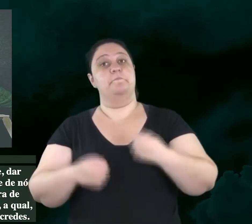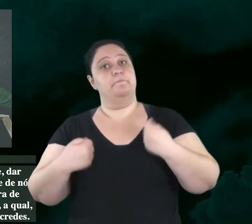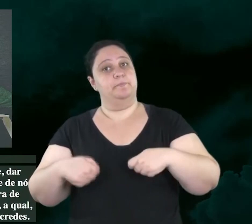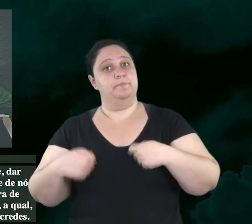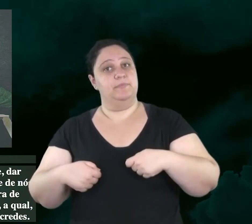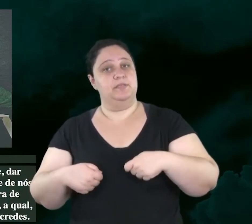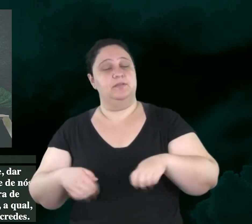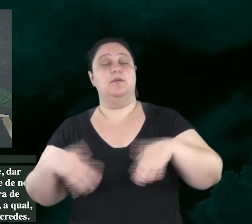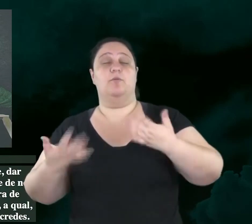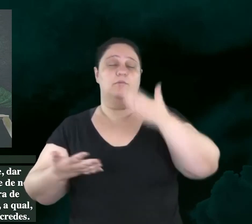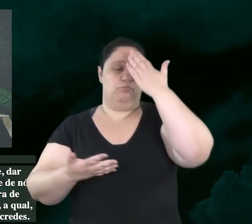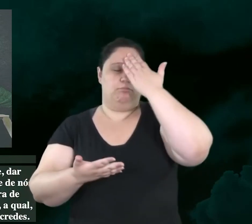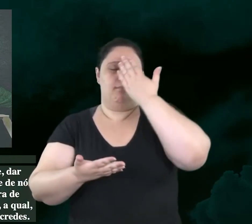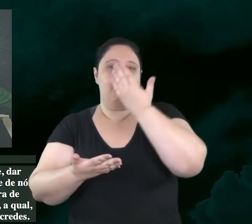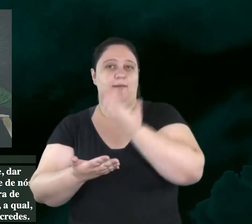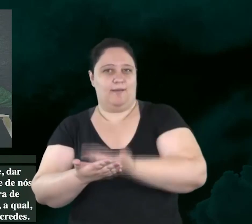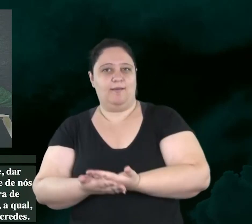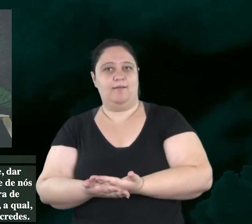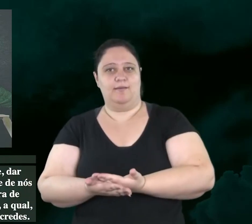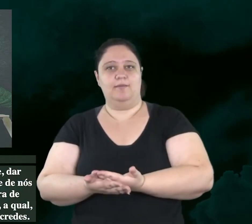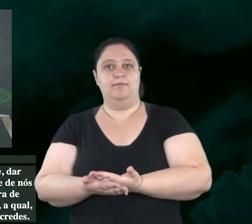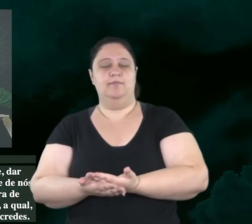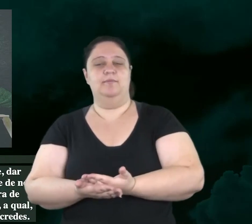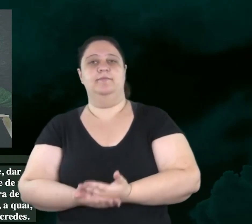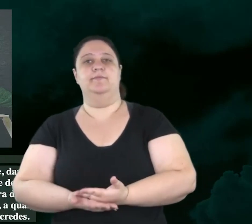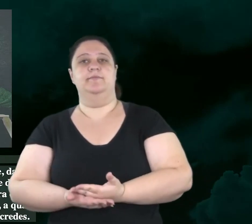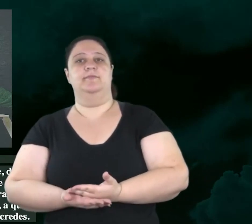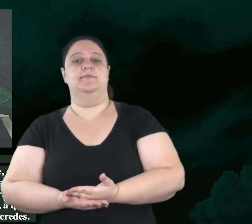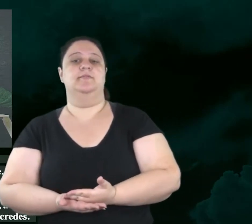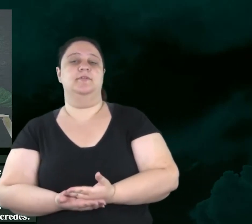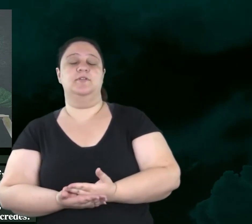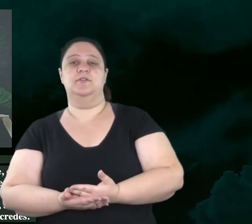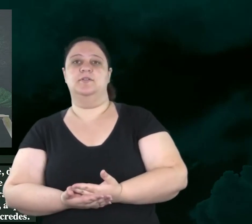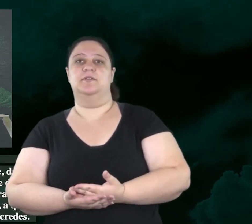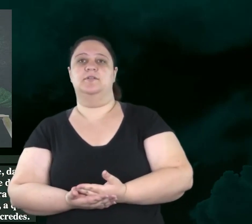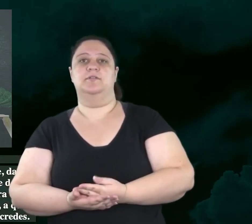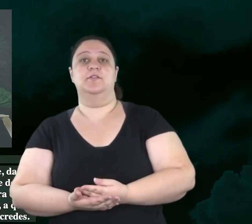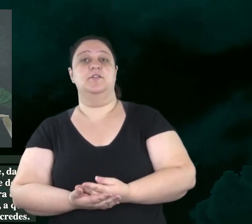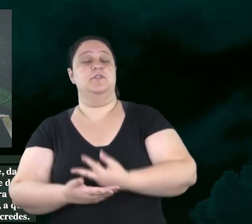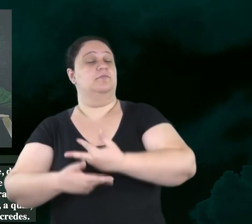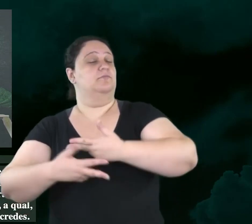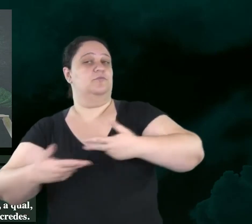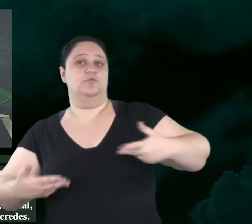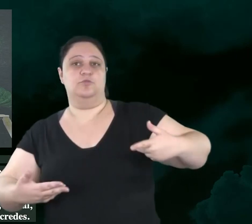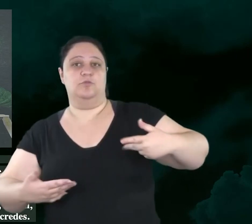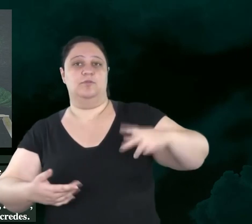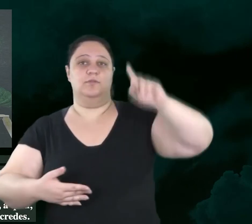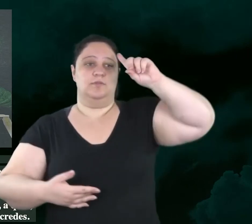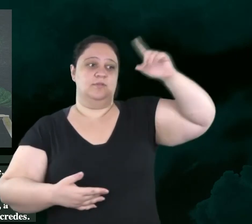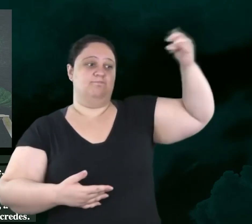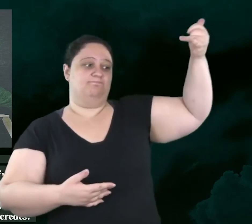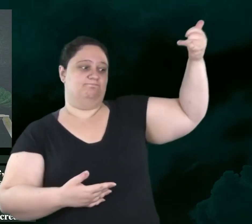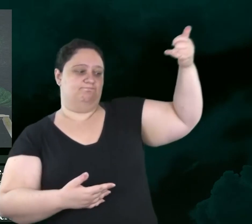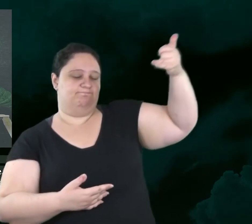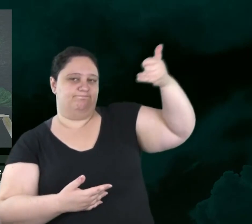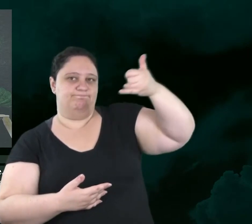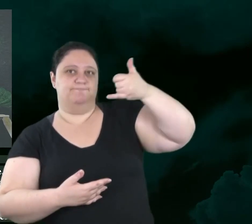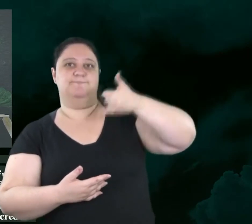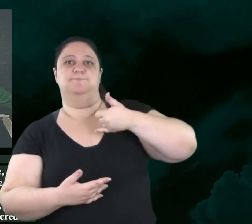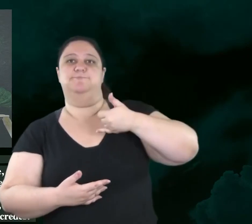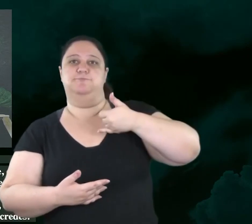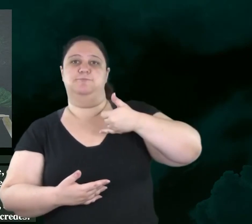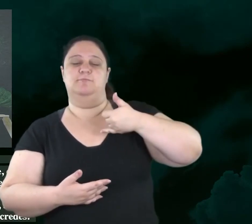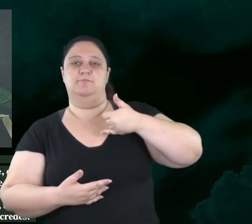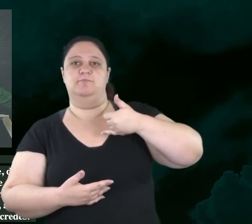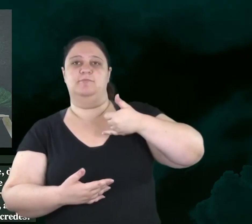você crê na palavra de Deus, tudo que essa palavra de Deus traz no caminhãozinho para você